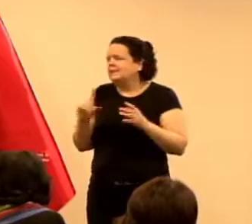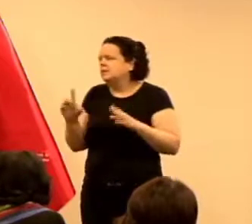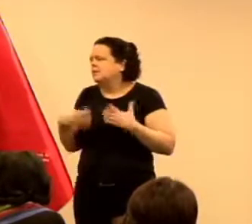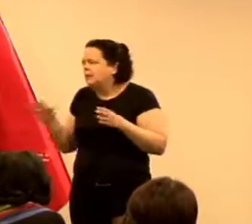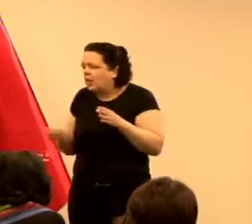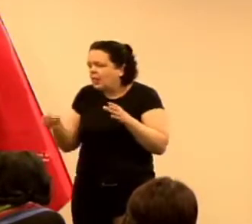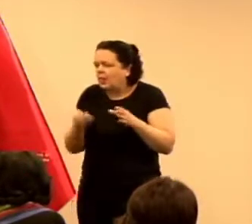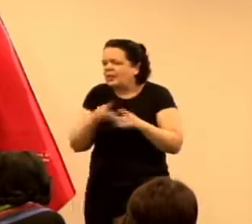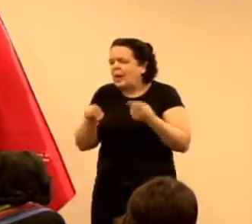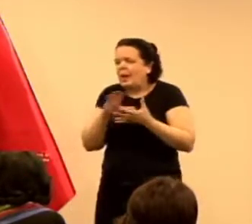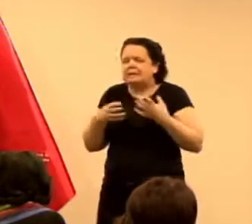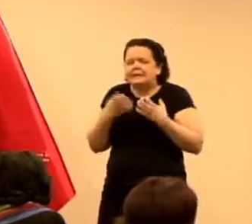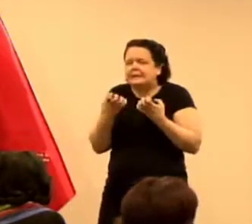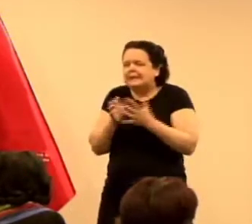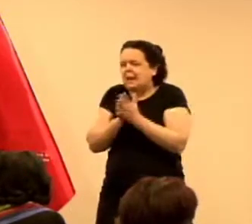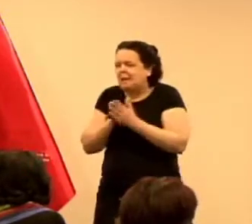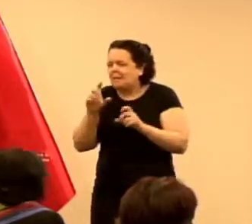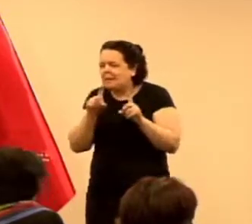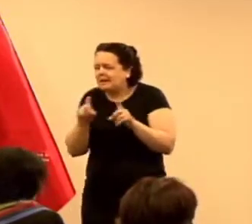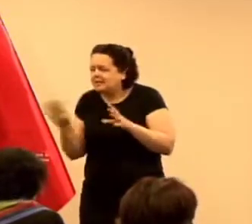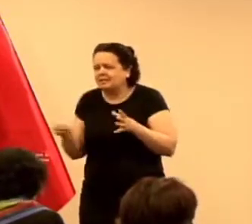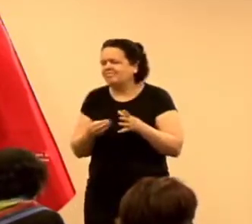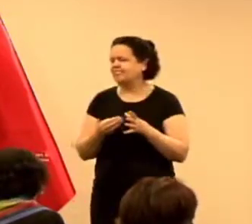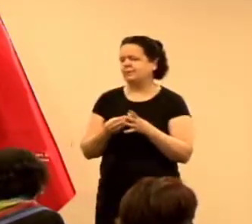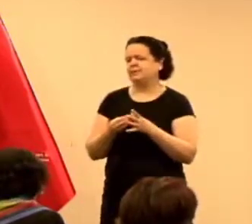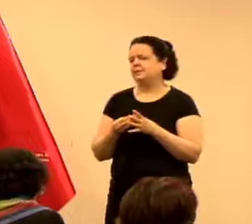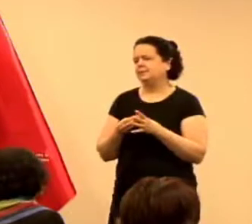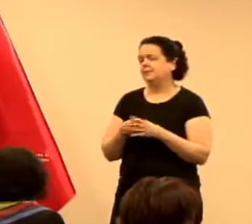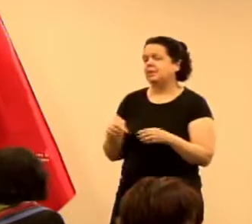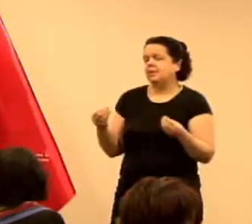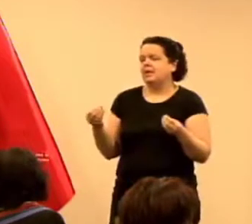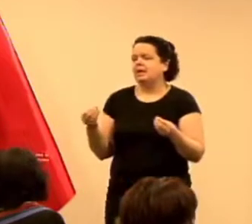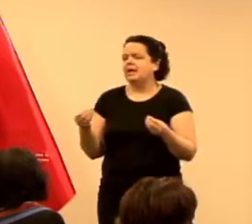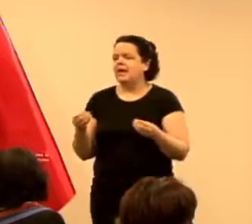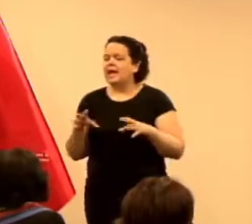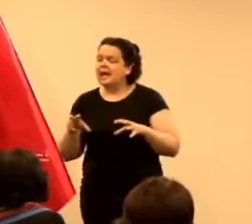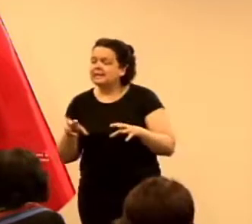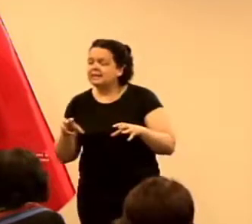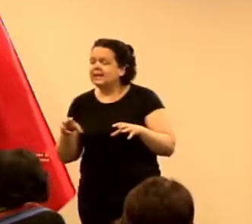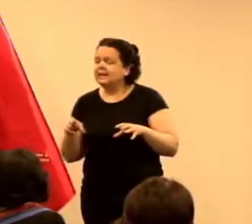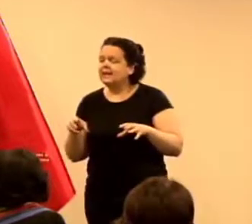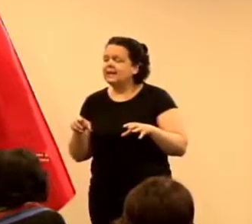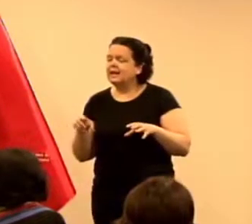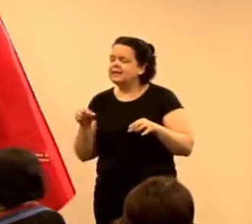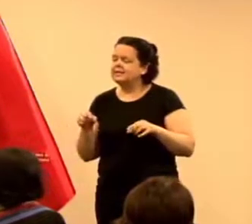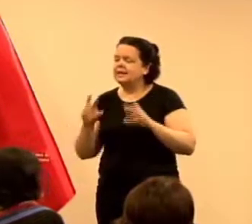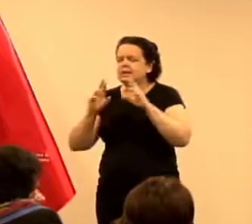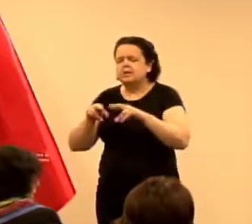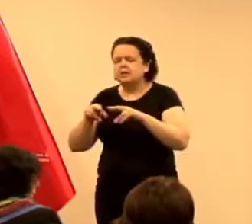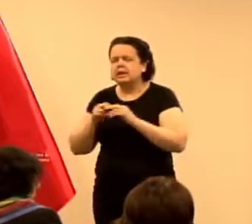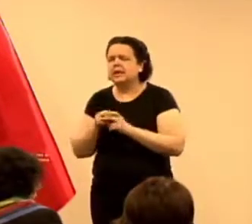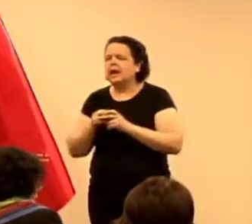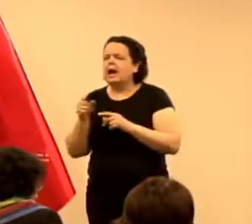las preguntas que uno quisiera. Sin embargo, justamente porque el módulo responde a una visión holística de la